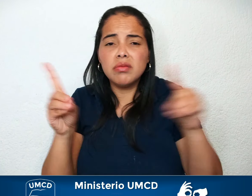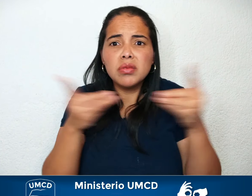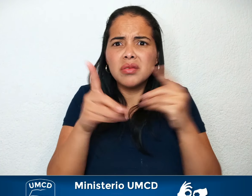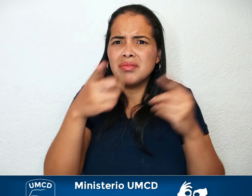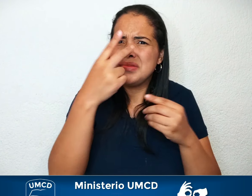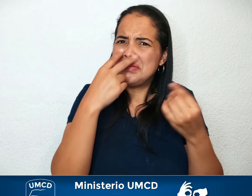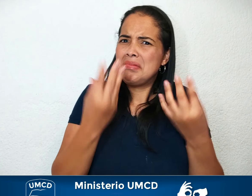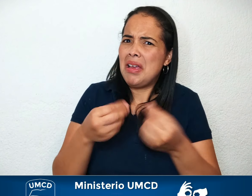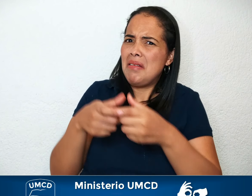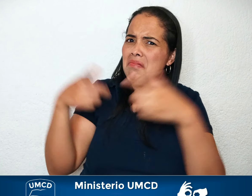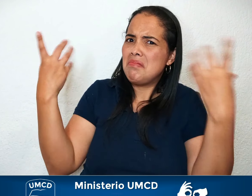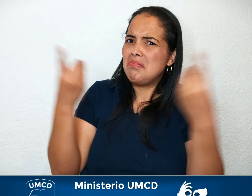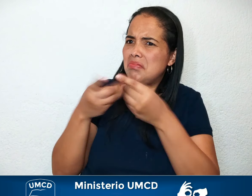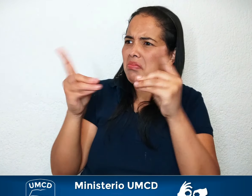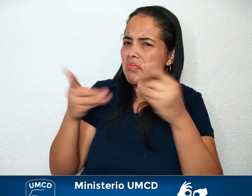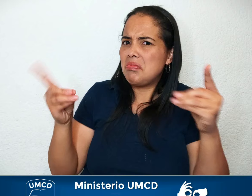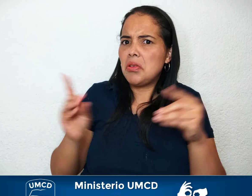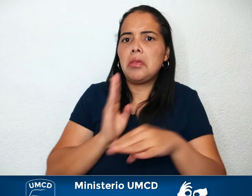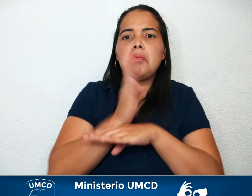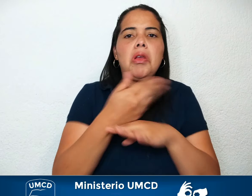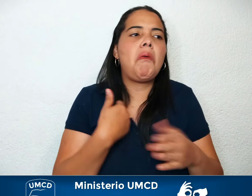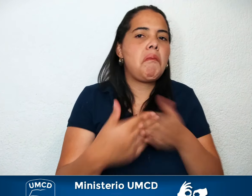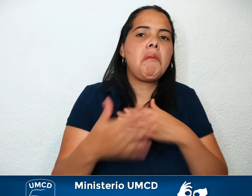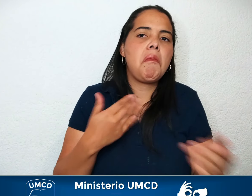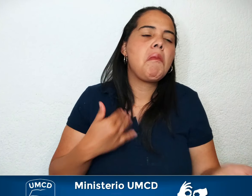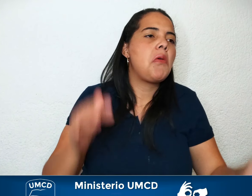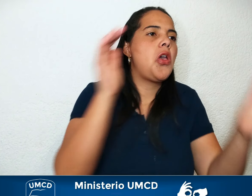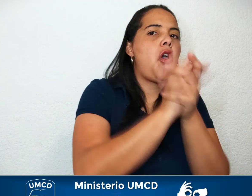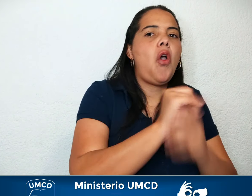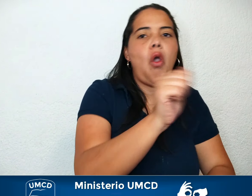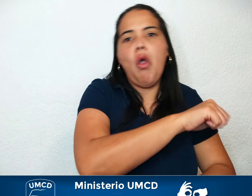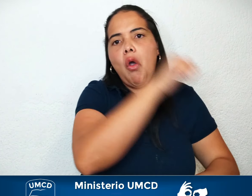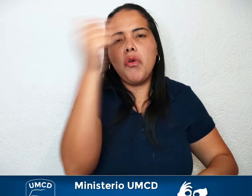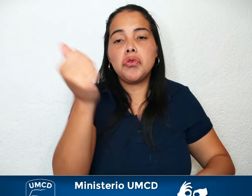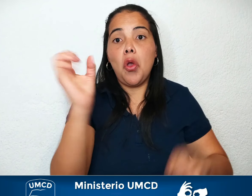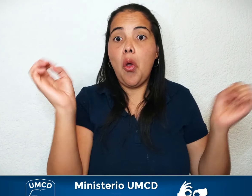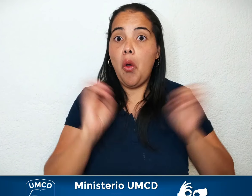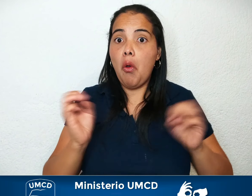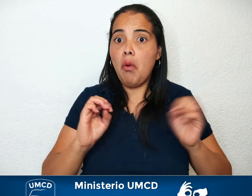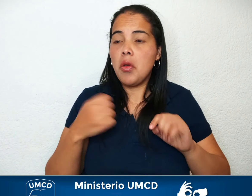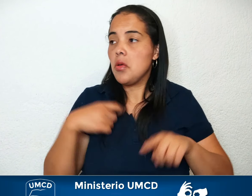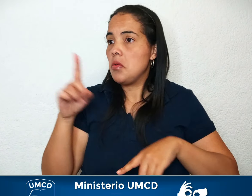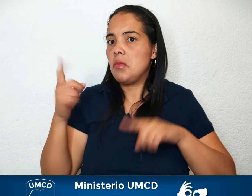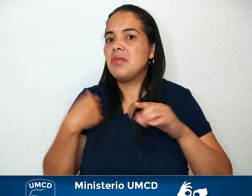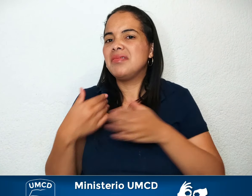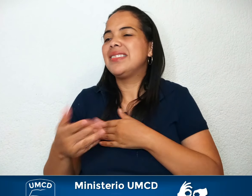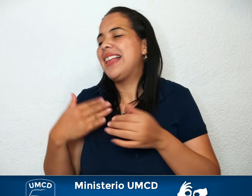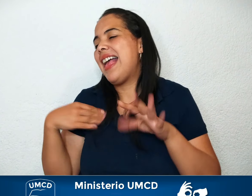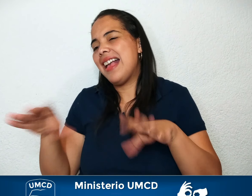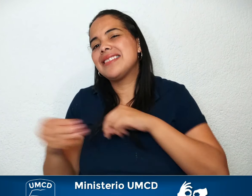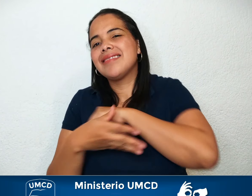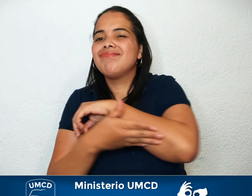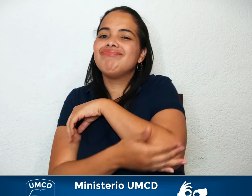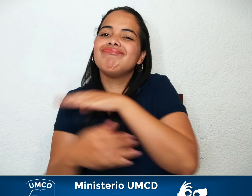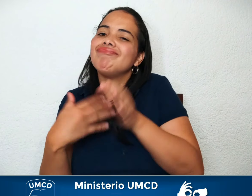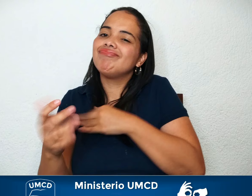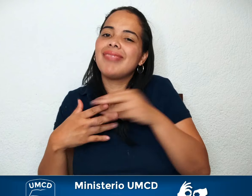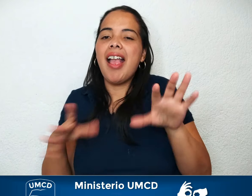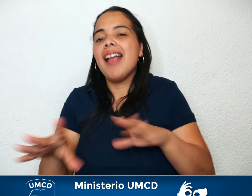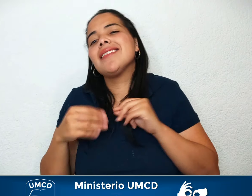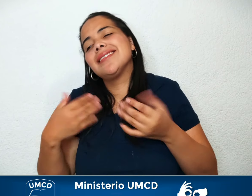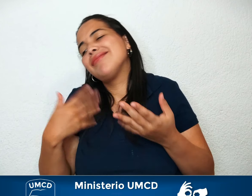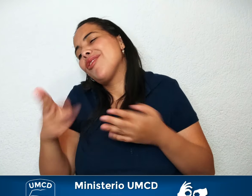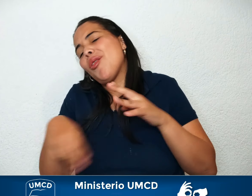sufrido divorcios y que han vuelto a casarse. Parejas que hogares que se han reconstruido a causa de